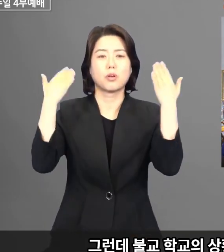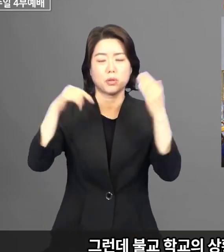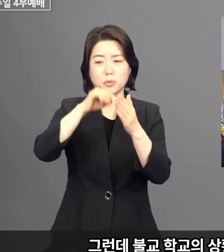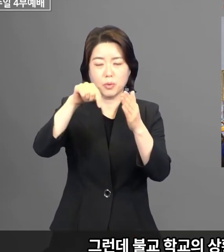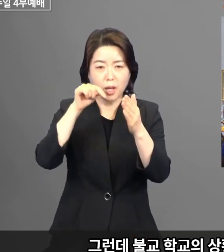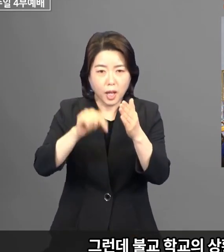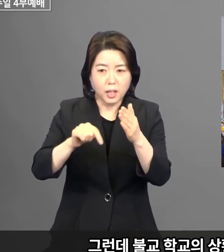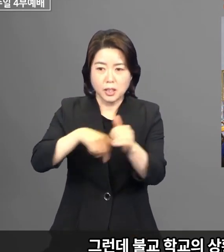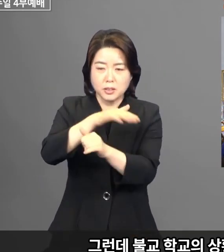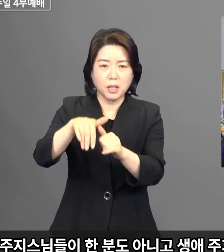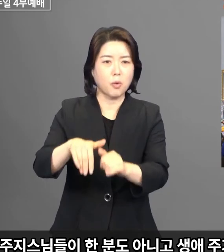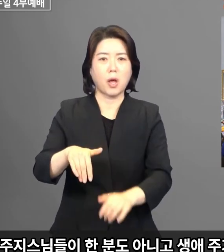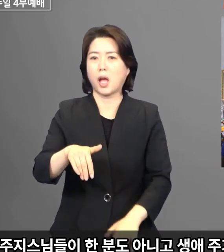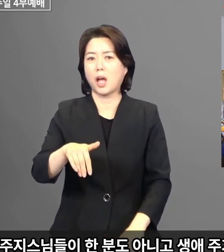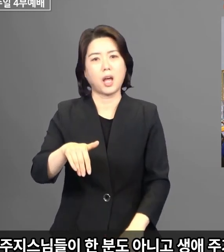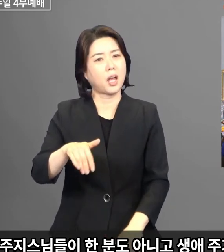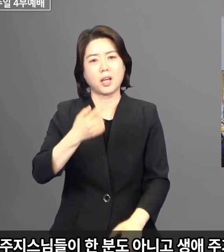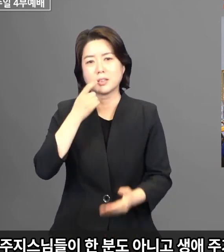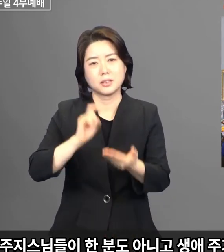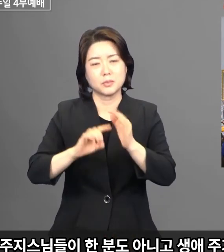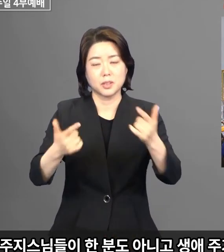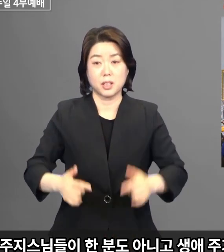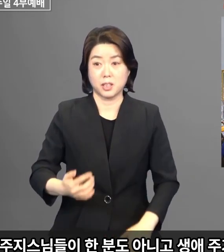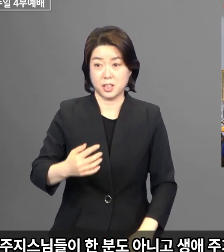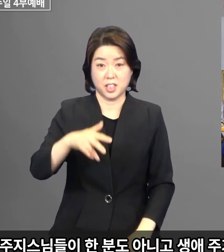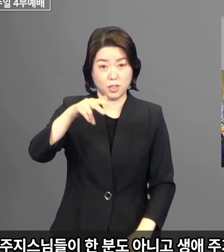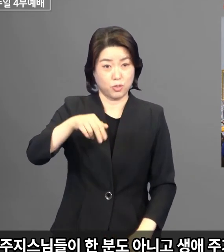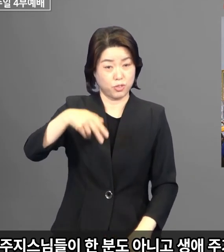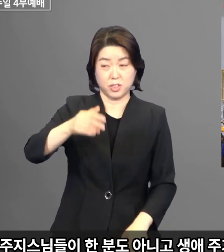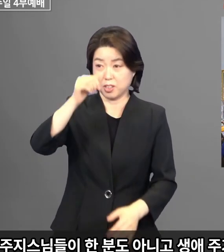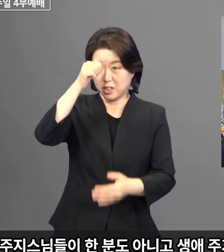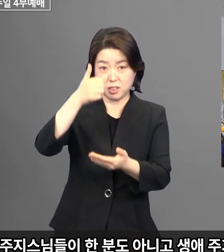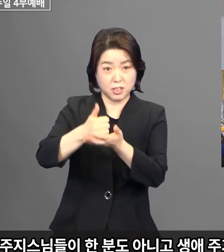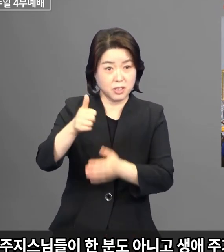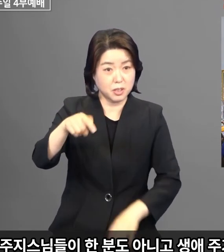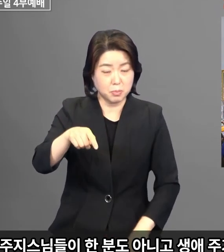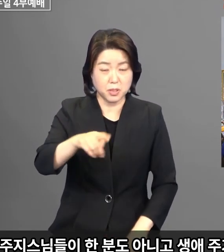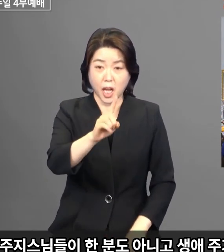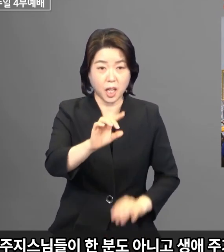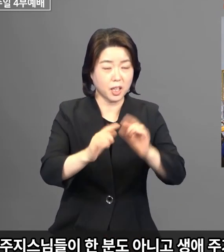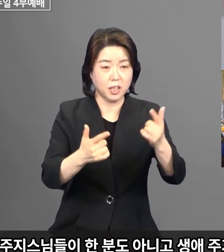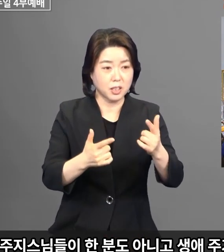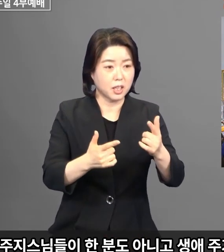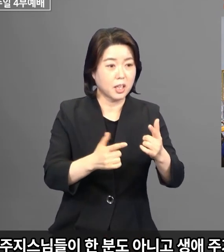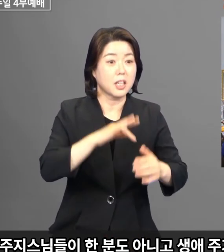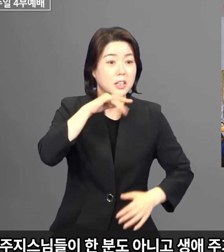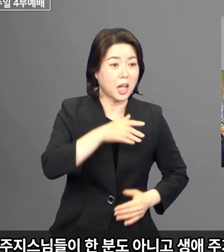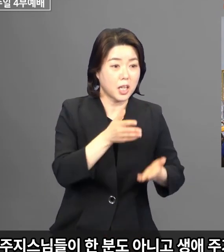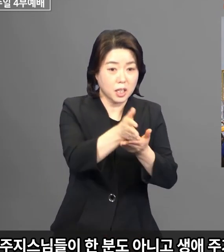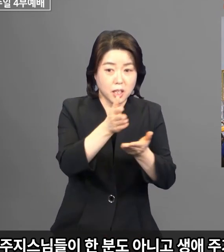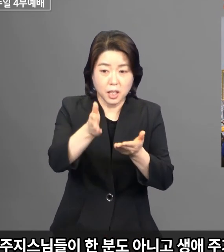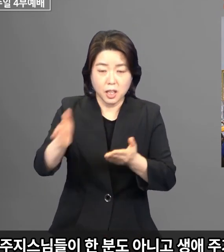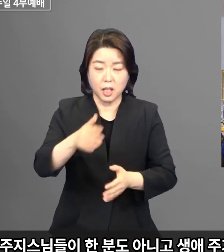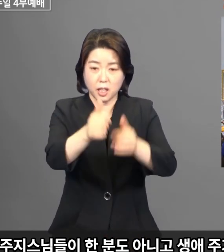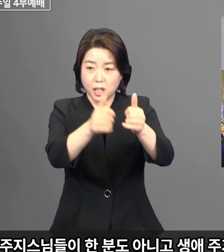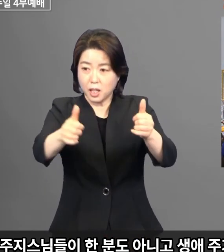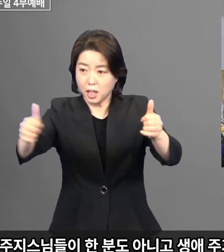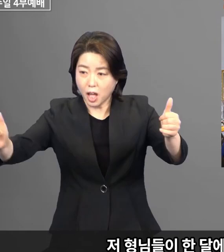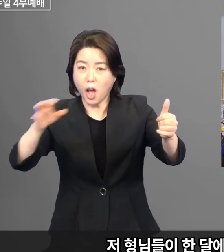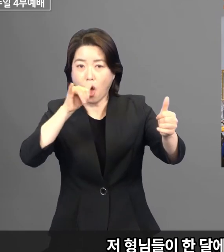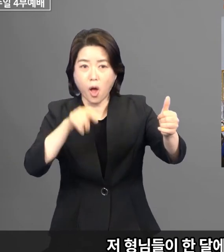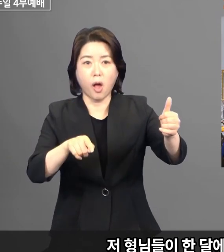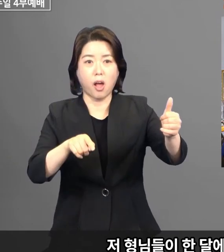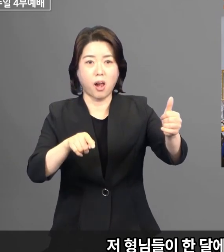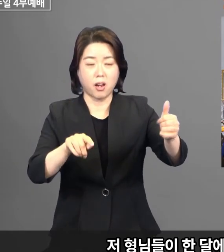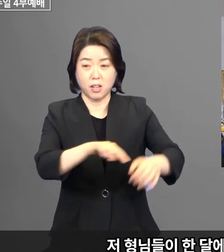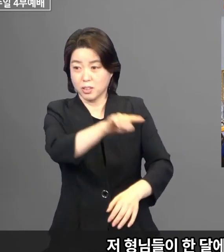녹록치 않았습니다. 주지스님들이 한 분도 아니고 생애주기별로 저렇게 연령대별로 포진해 있고,